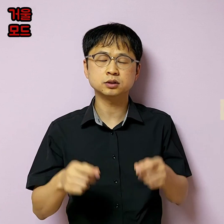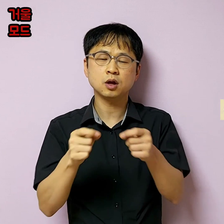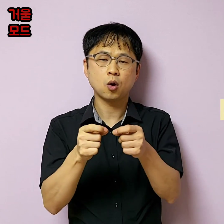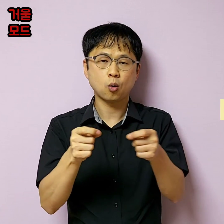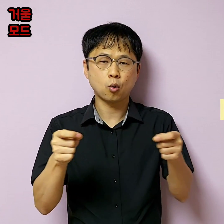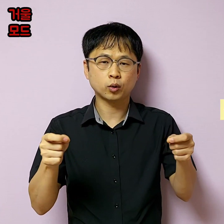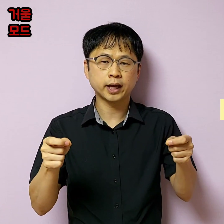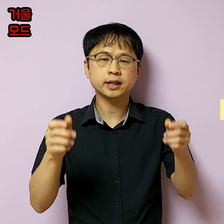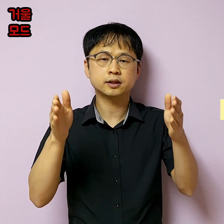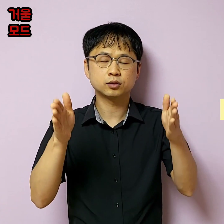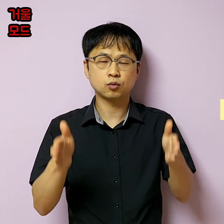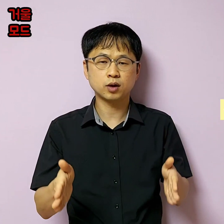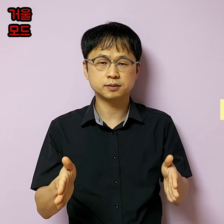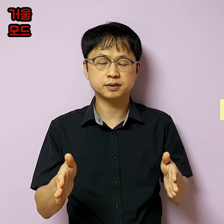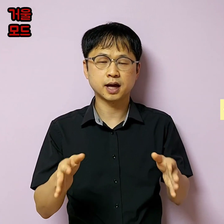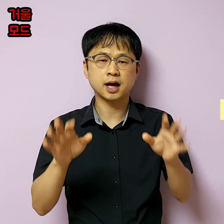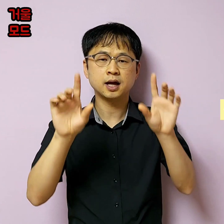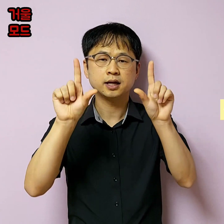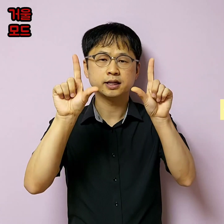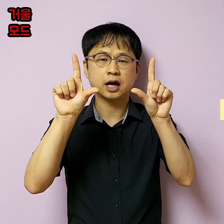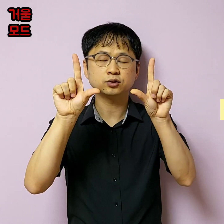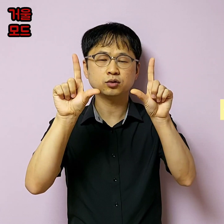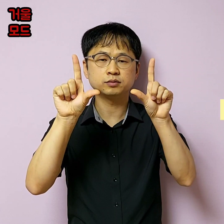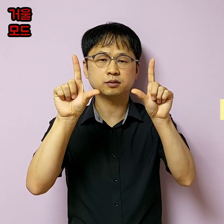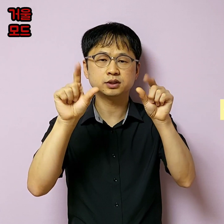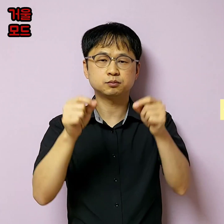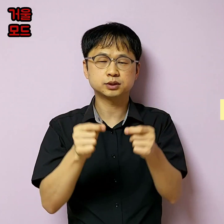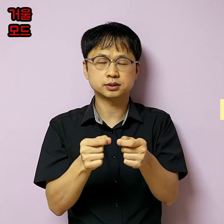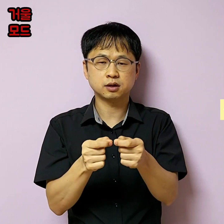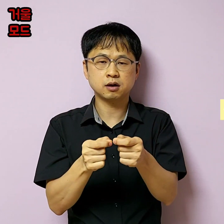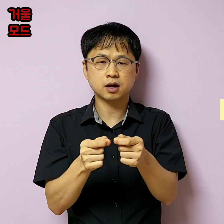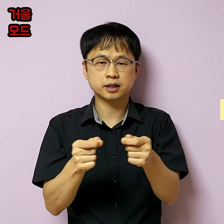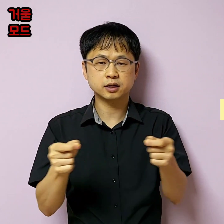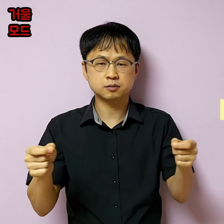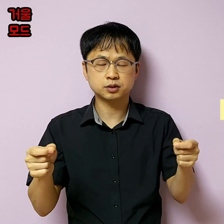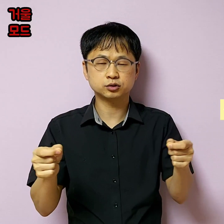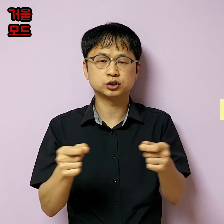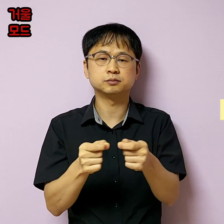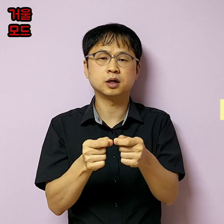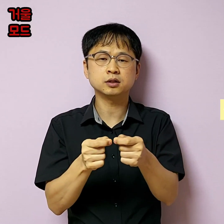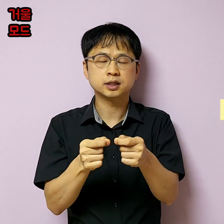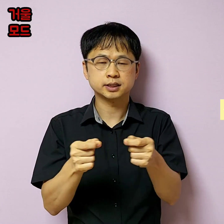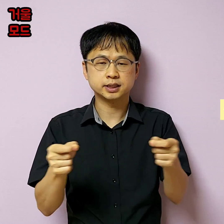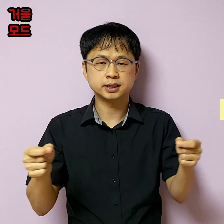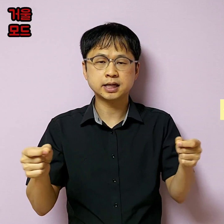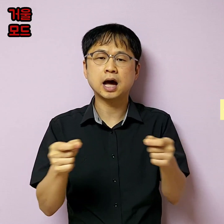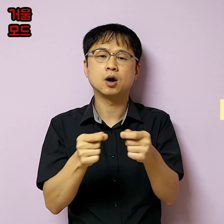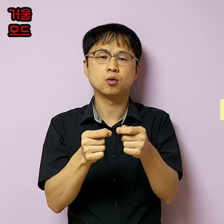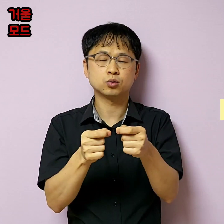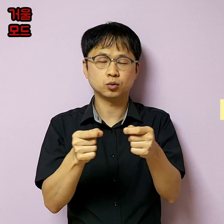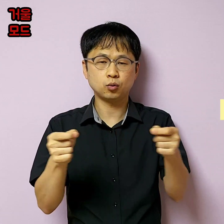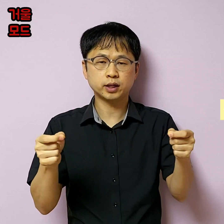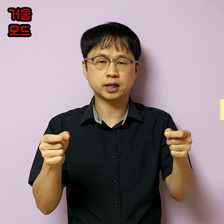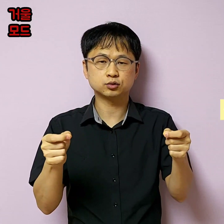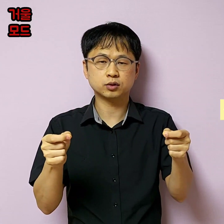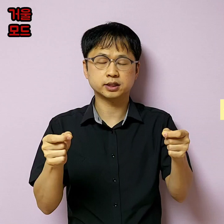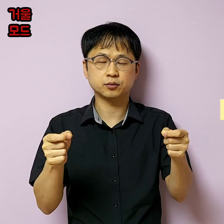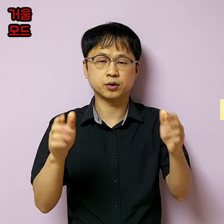수어는 오랫동안입니다. 양손 엄지검지를 붙여서 간격을 벌려주시면 길다 혹은 오래라는 수어가